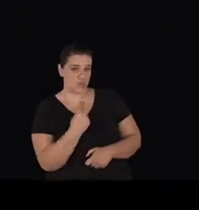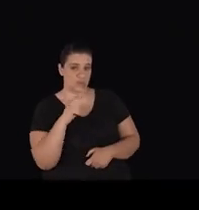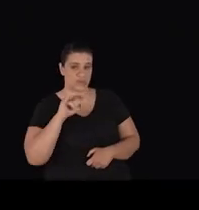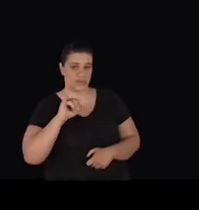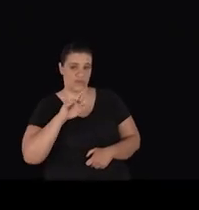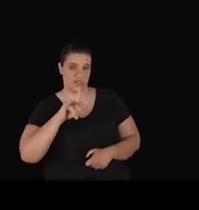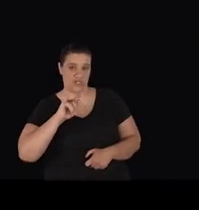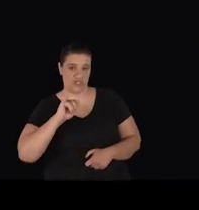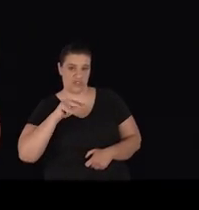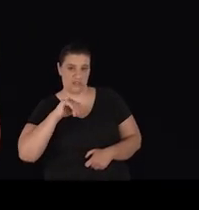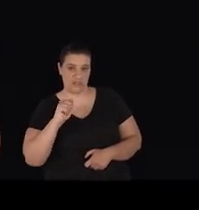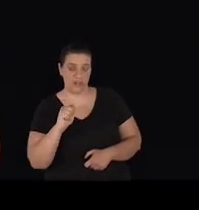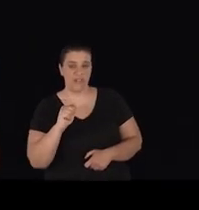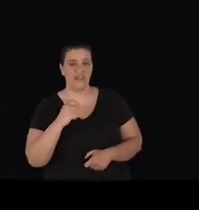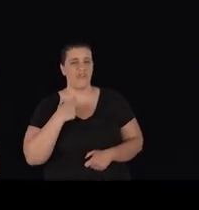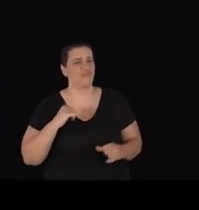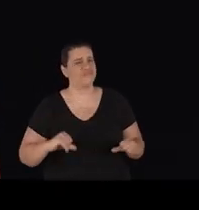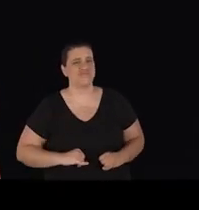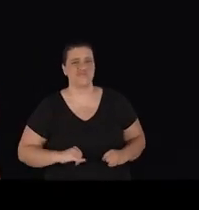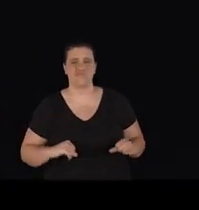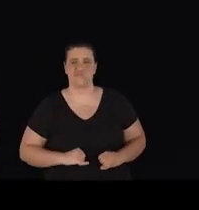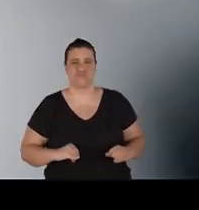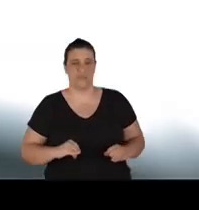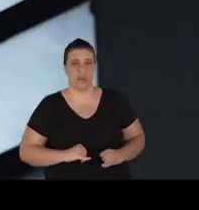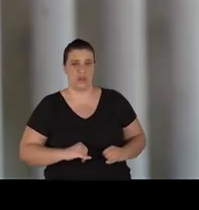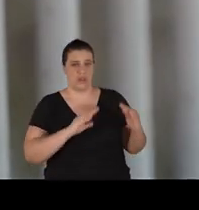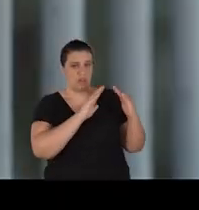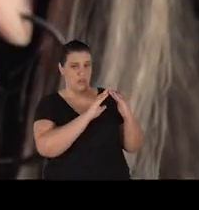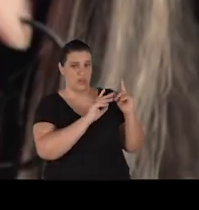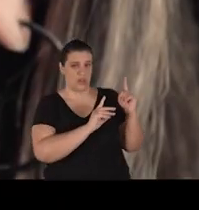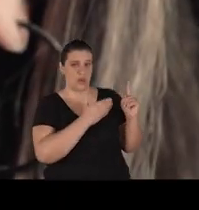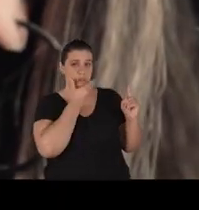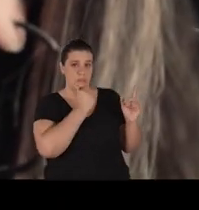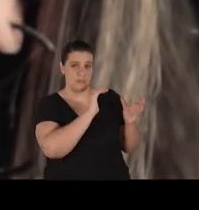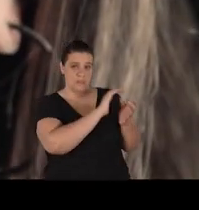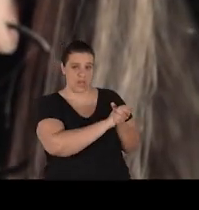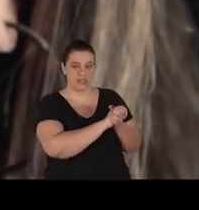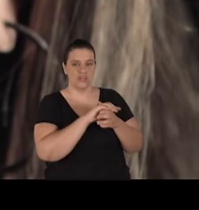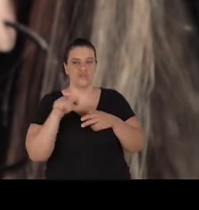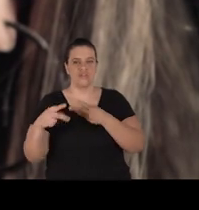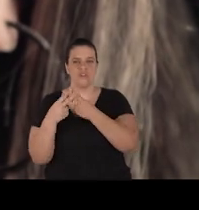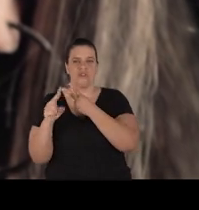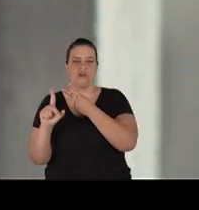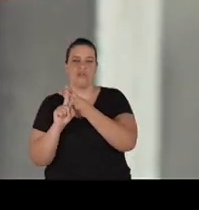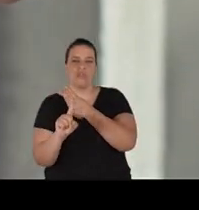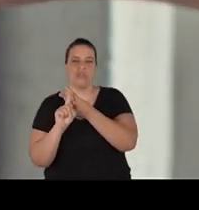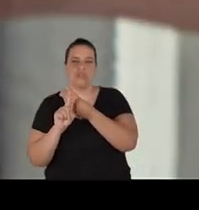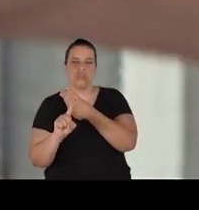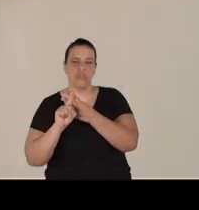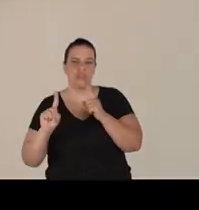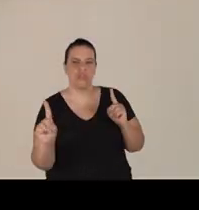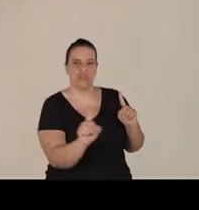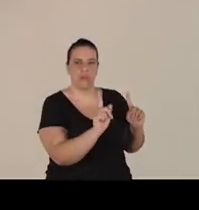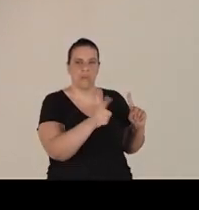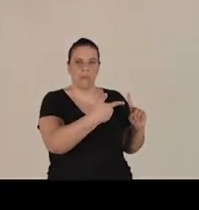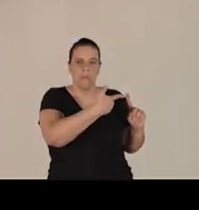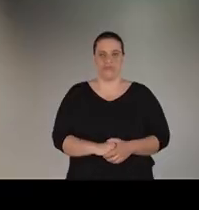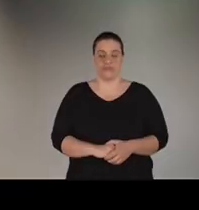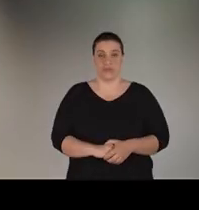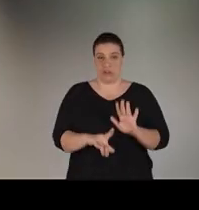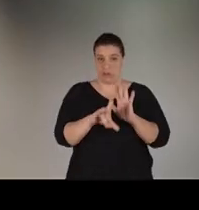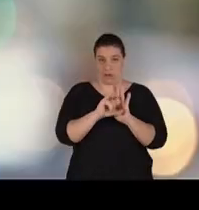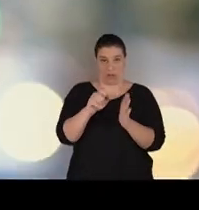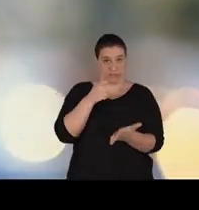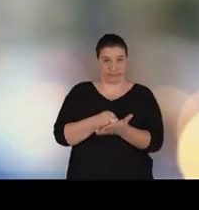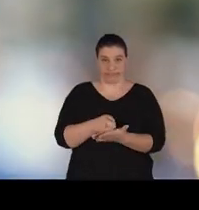nome é Virgínia. A campanha vai ser veiculada no rádio, na TV, internet, nos cinemas e em aeroportos.